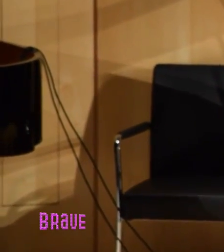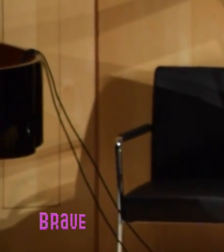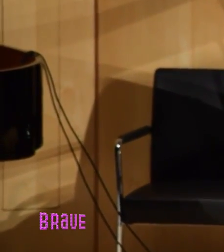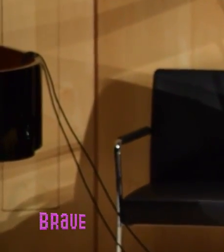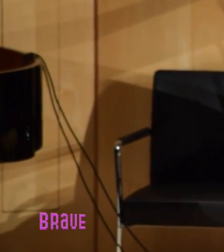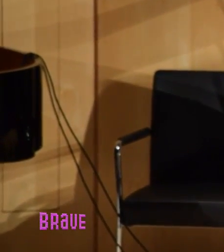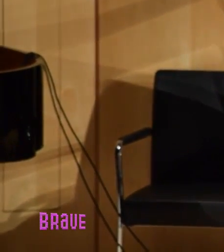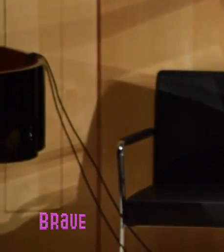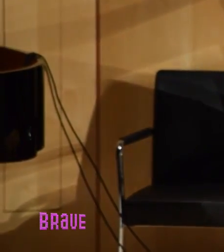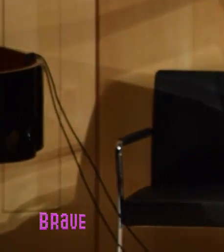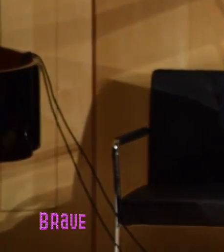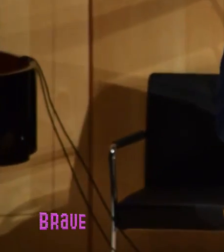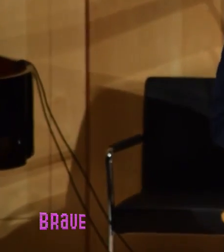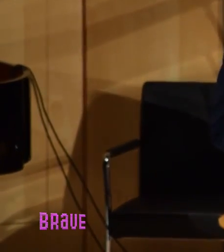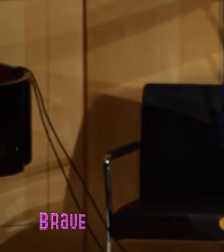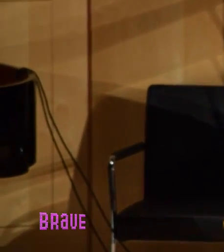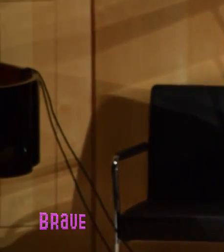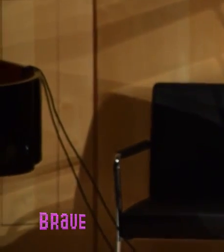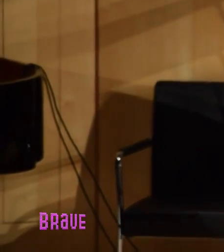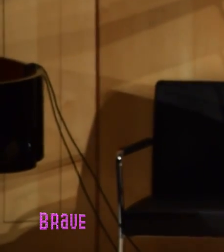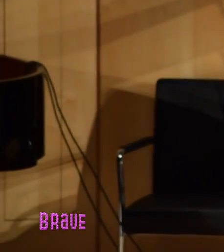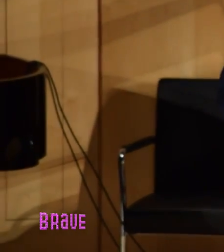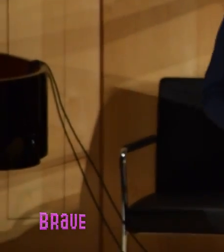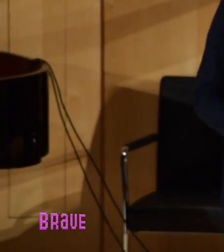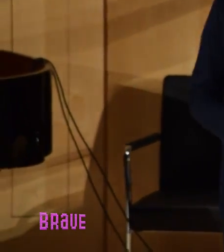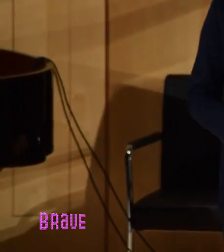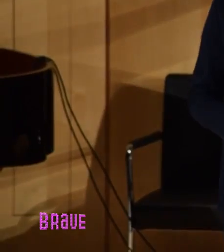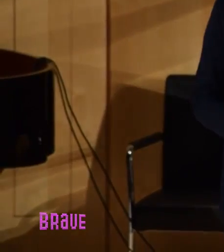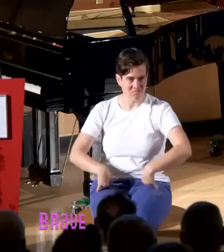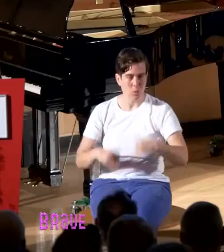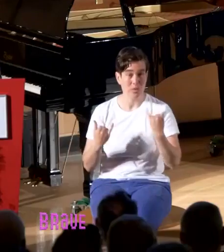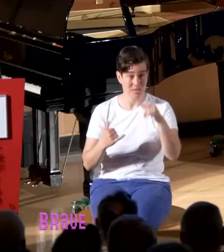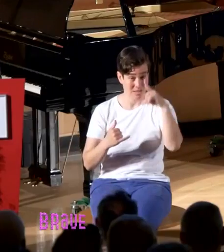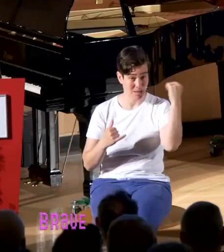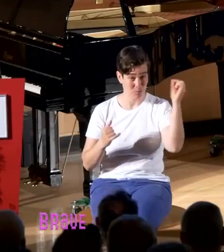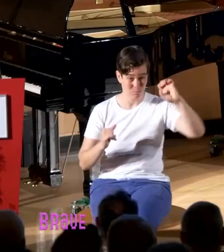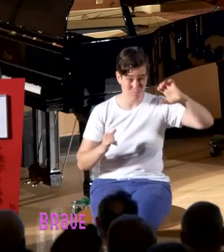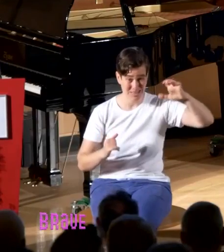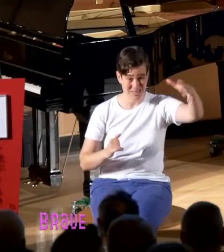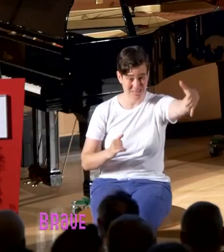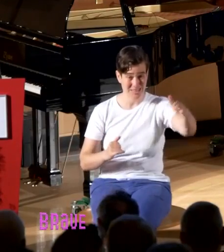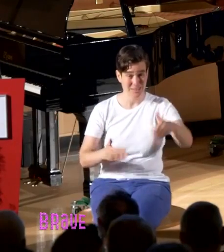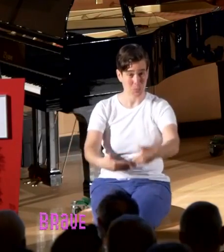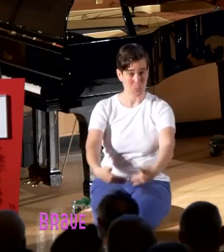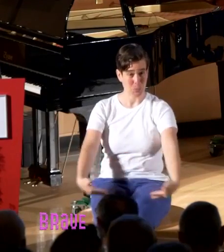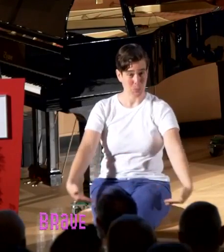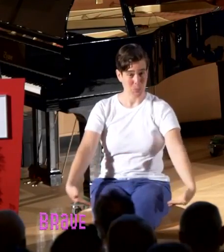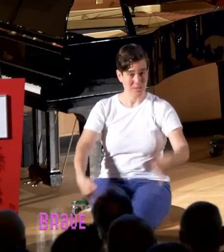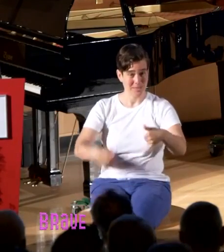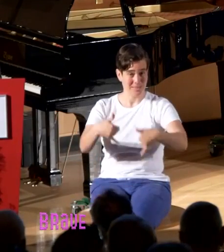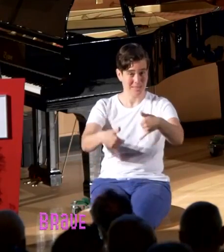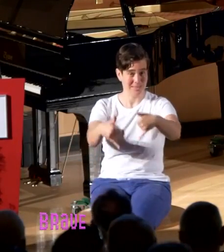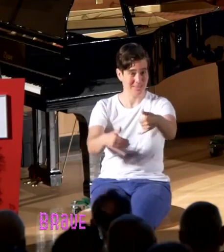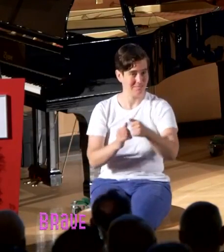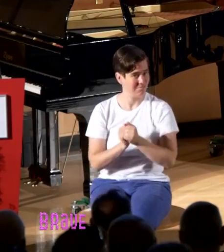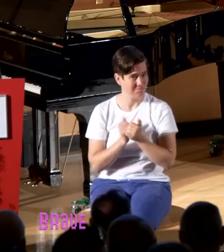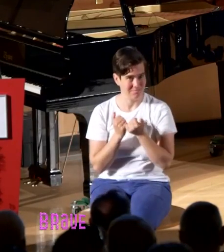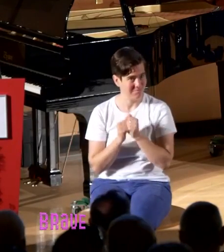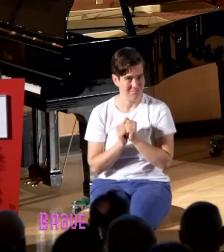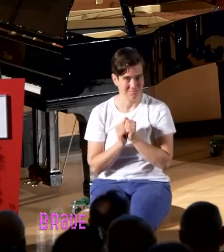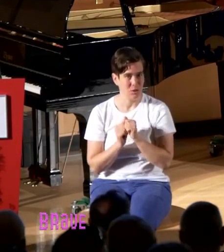Nieselregenkleidung eigentlich schon eingeplant, eingepackt, entsprechende Gesichter aufgesetzt und jetzt Hamburg hier im Sommerkleid. Ich sehe es schon